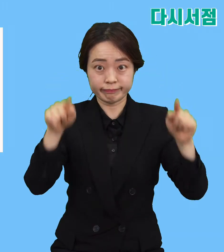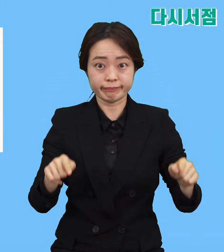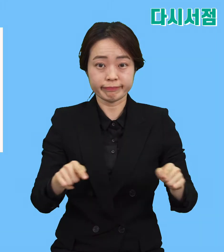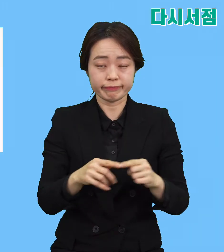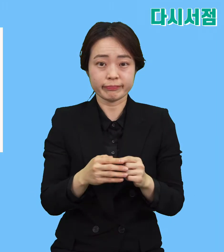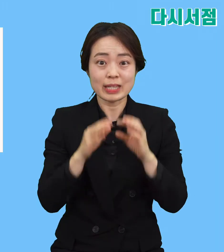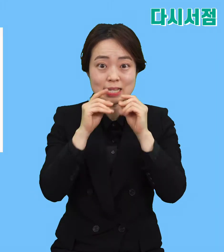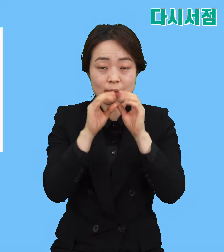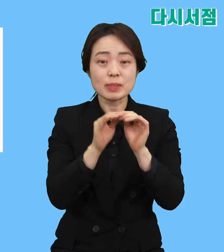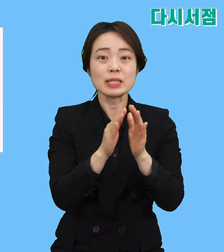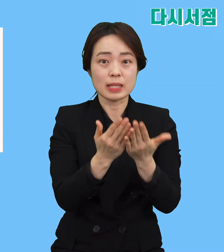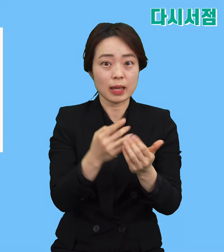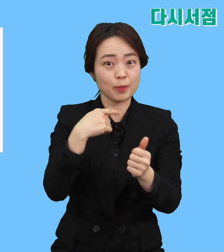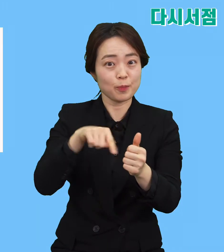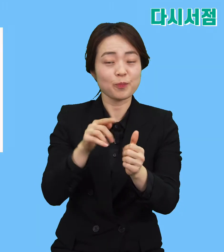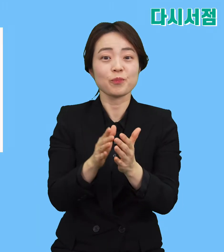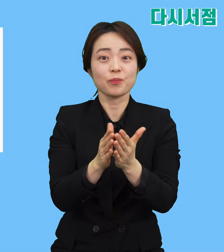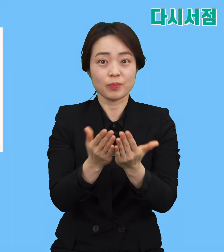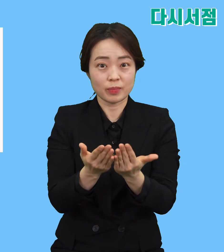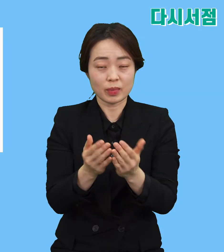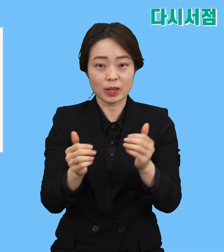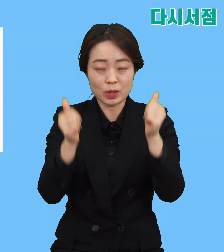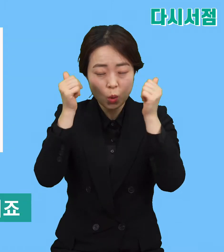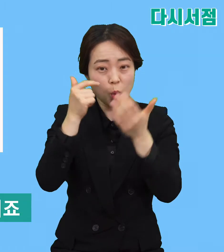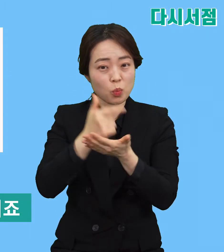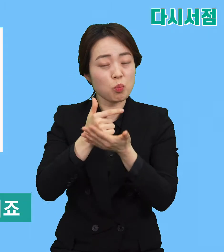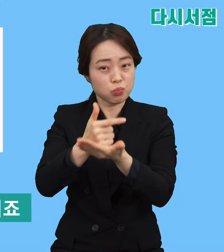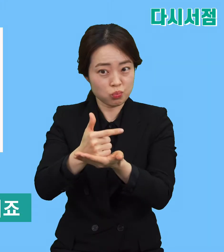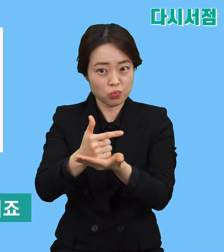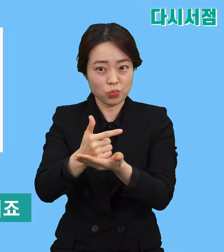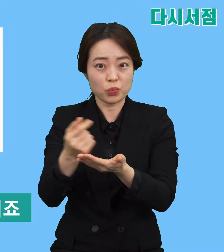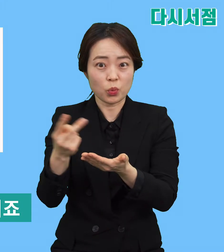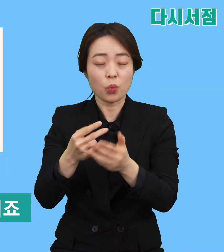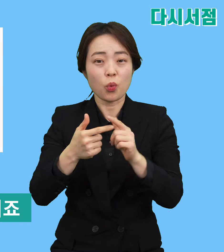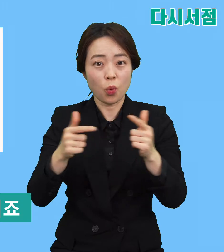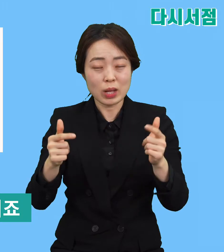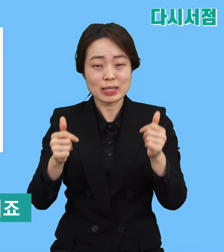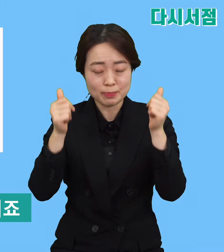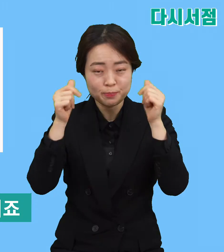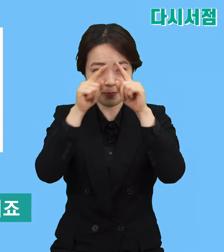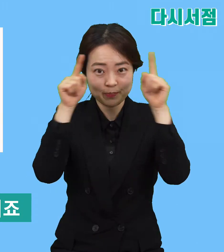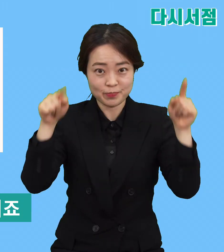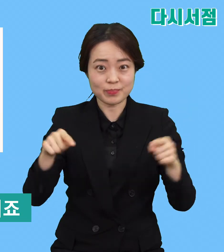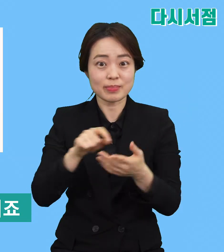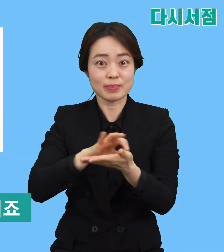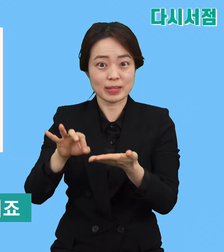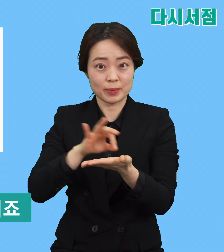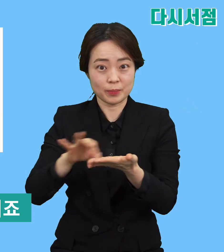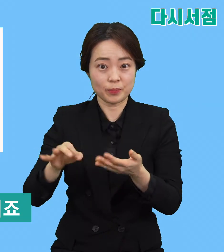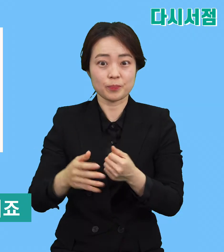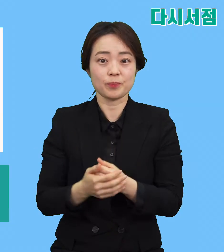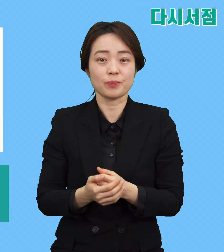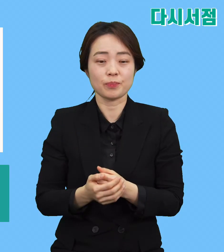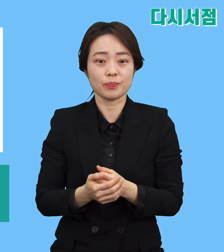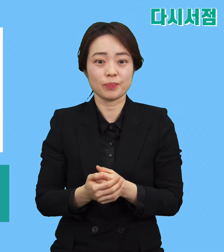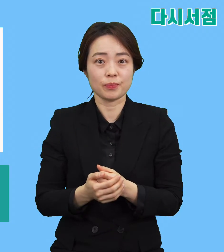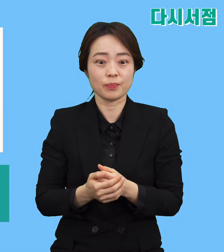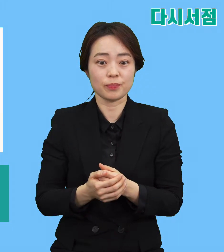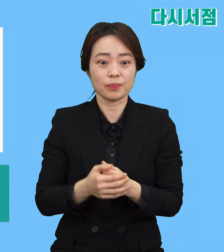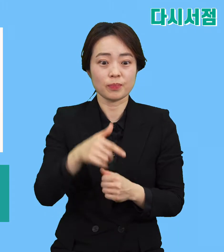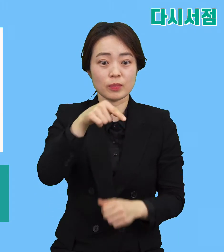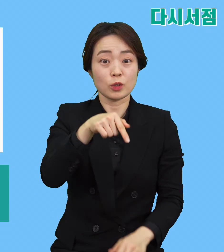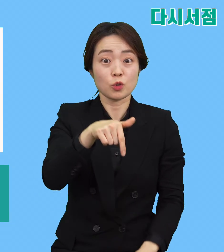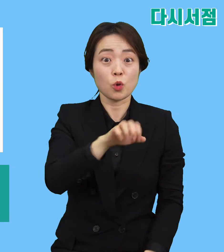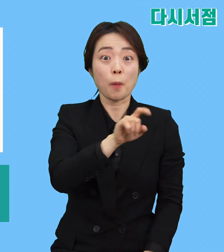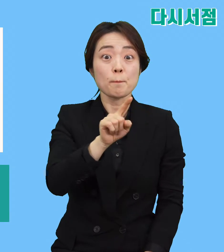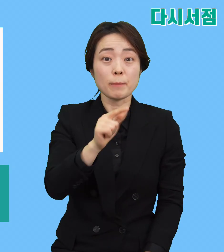주로 잡지나 교육교재, 졸업 논문집 혹은 작품집을 만들 때 쓰이죠. 국판은